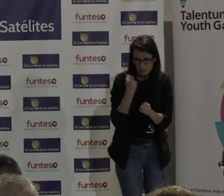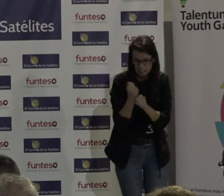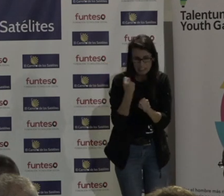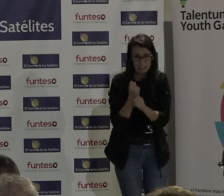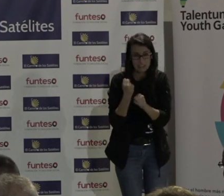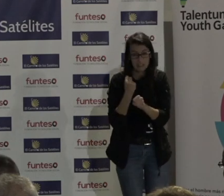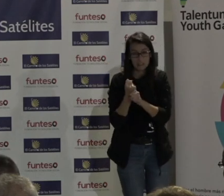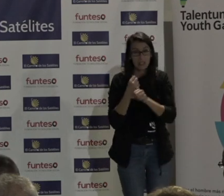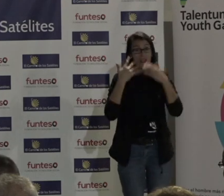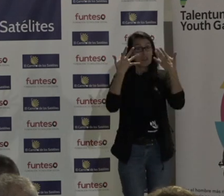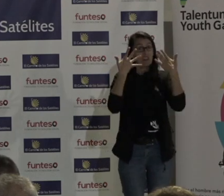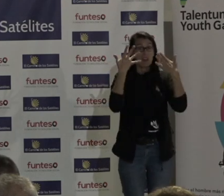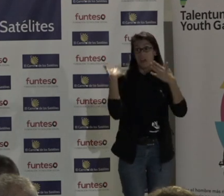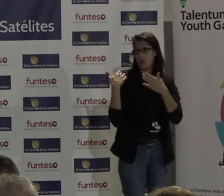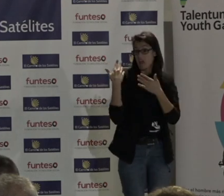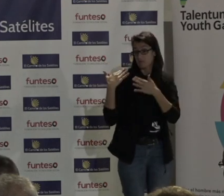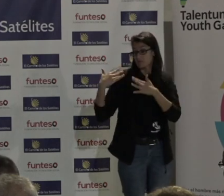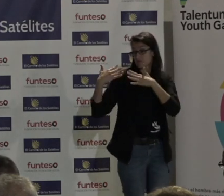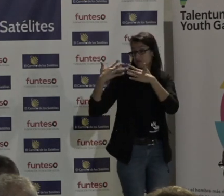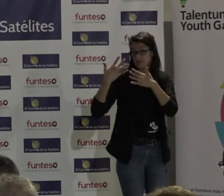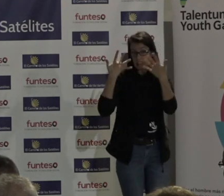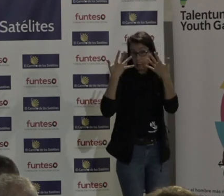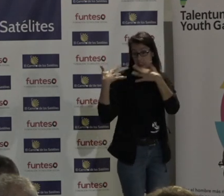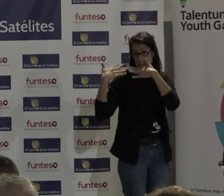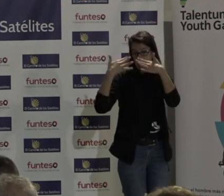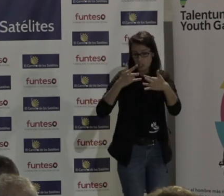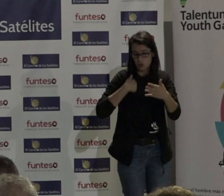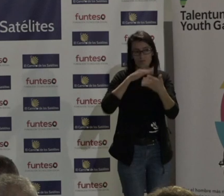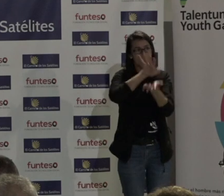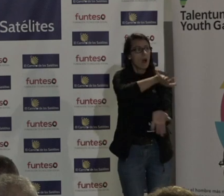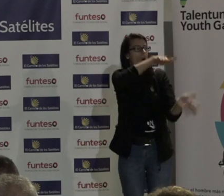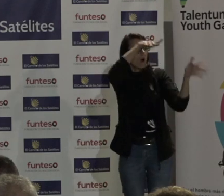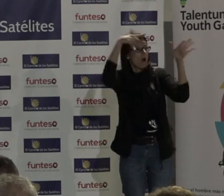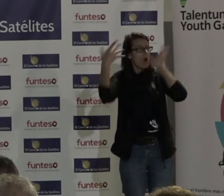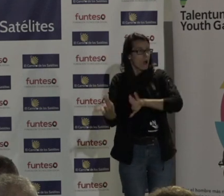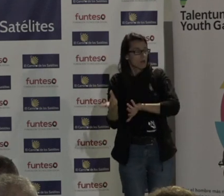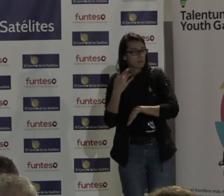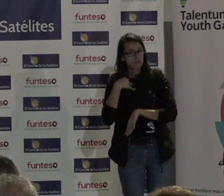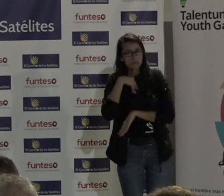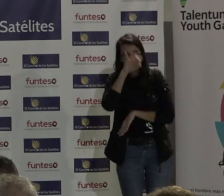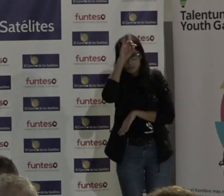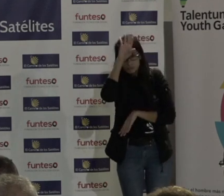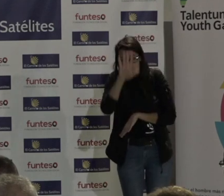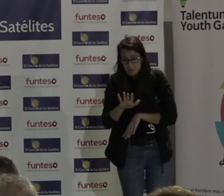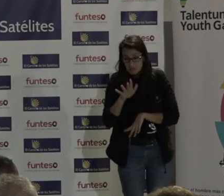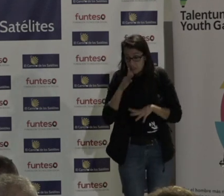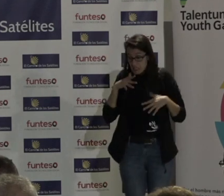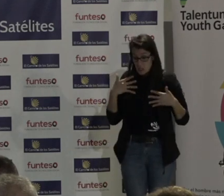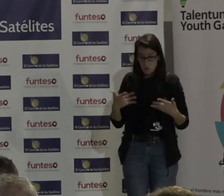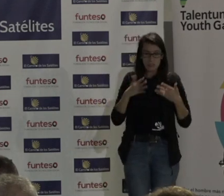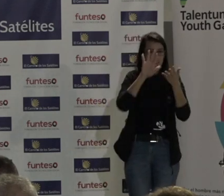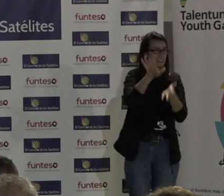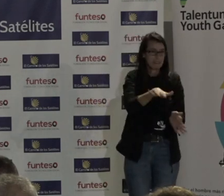decir que en los últimos 10 he notado una transformación que realmente me llamó mucho la atención. Hoy ya esa transformación